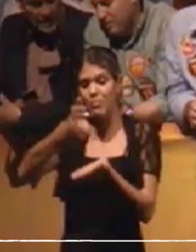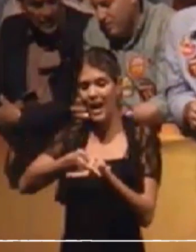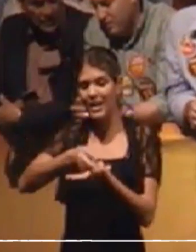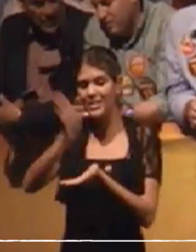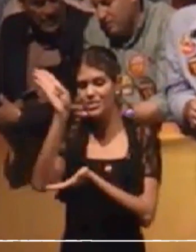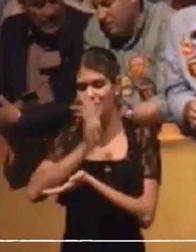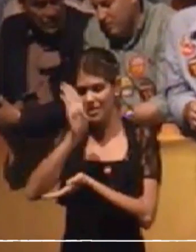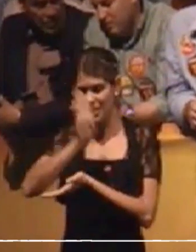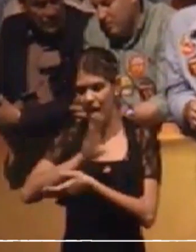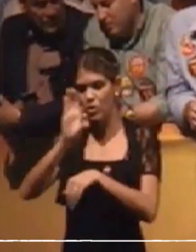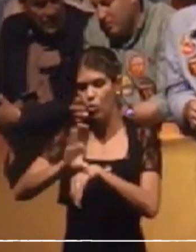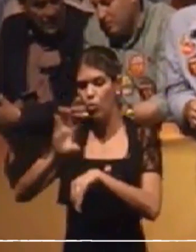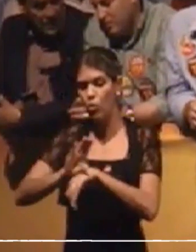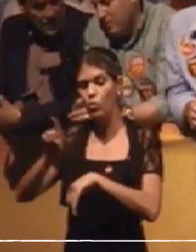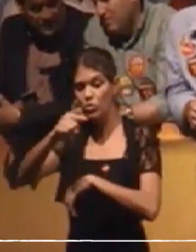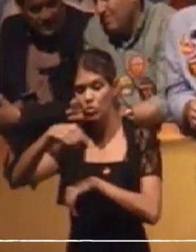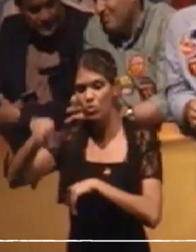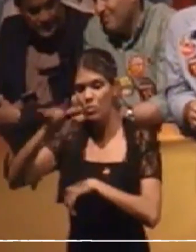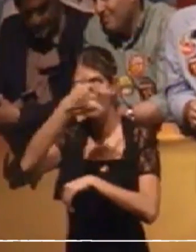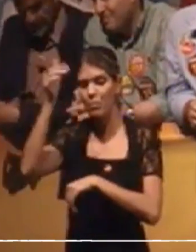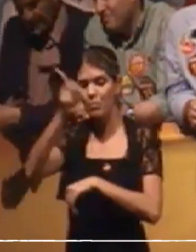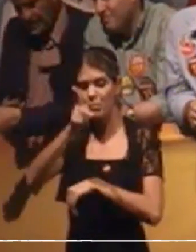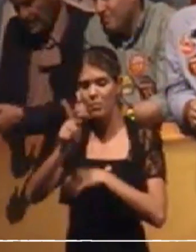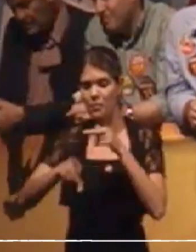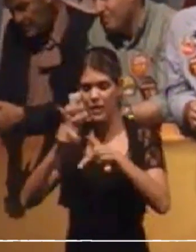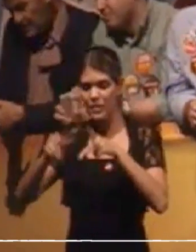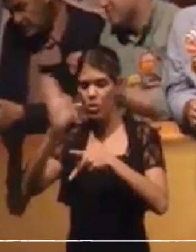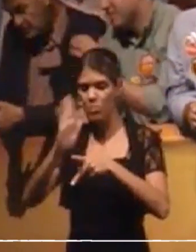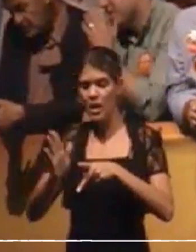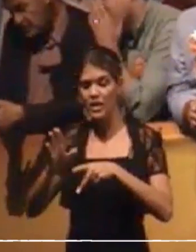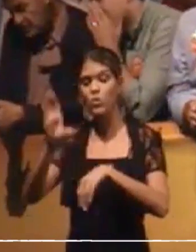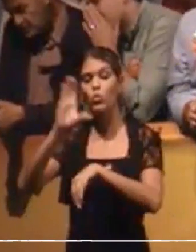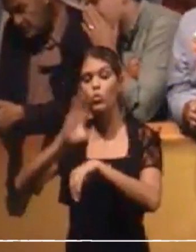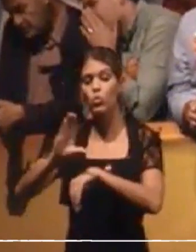gratuitos para todos os brasileiros que quiserem cursar.